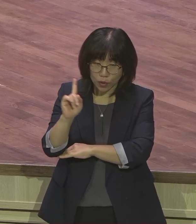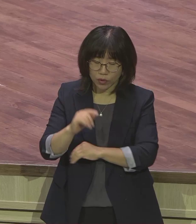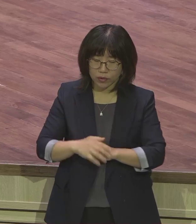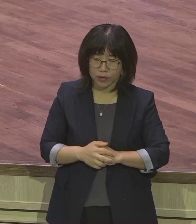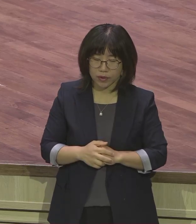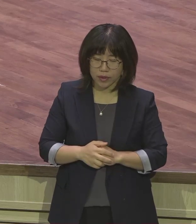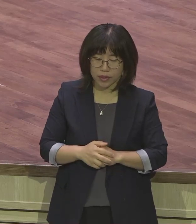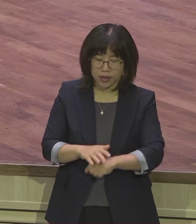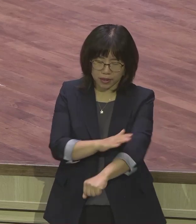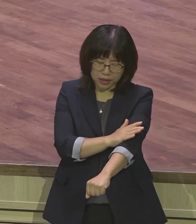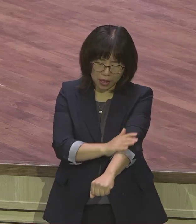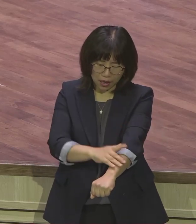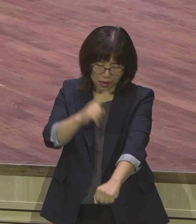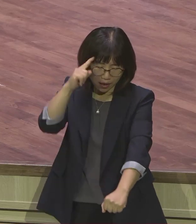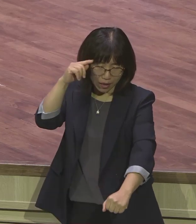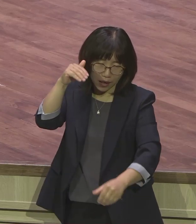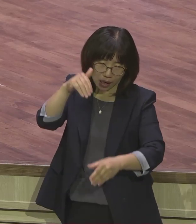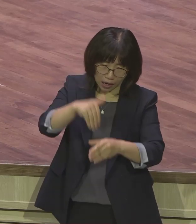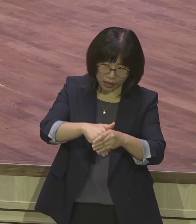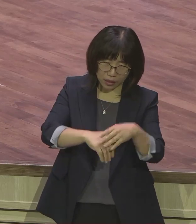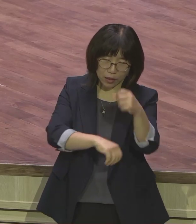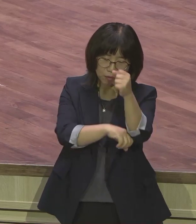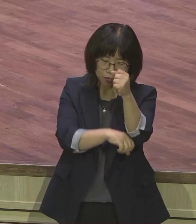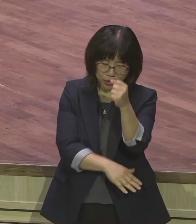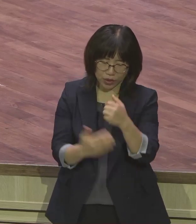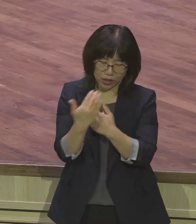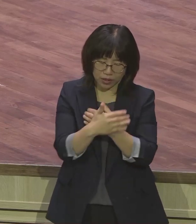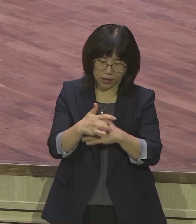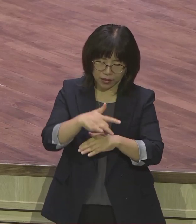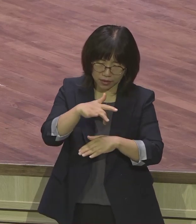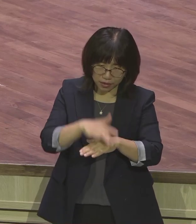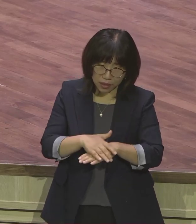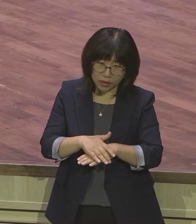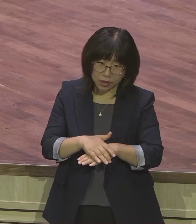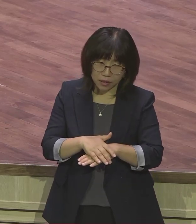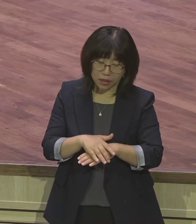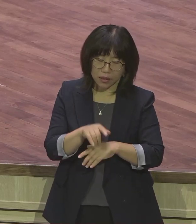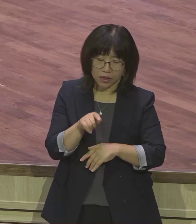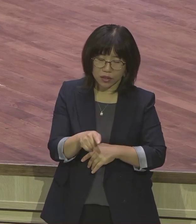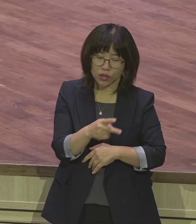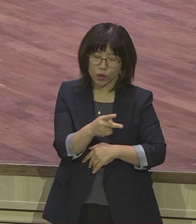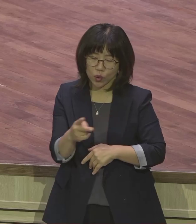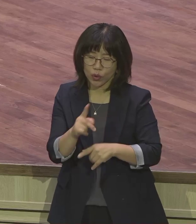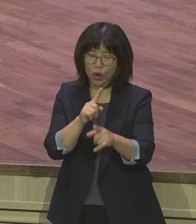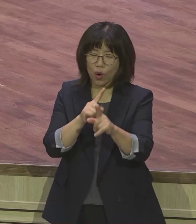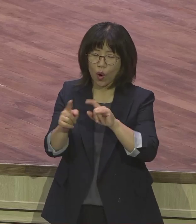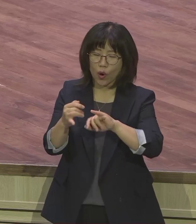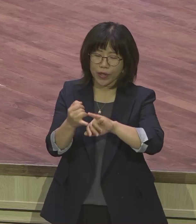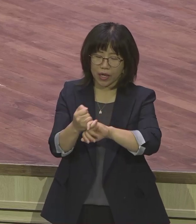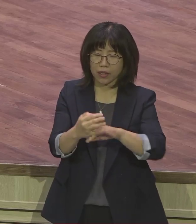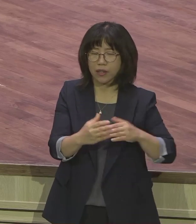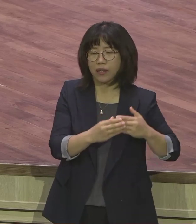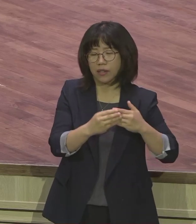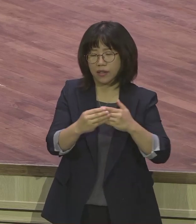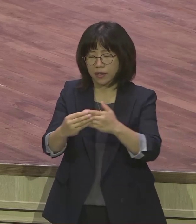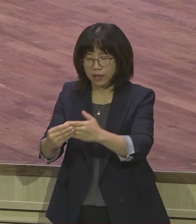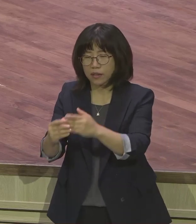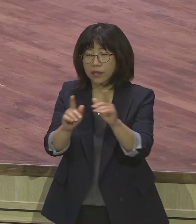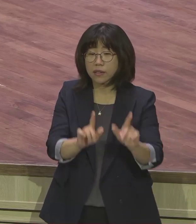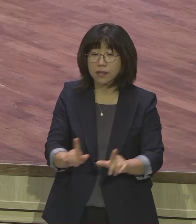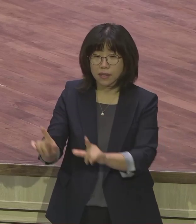각인뿌리 체질 되는 삶을 사는 거 이것이 은약이 이끄는 삶이에요